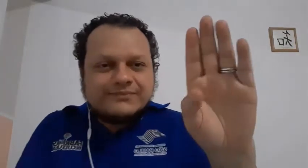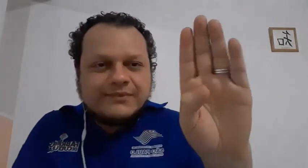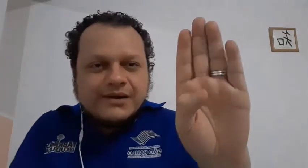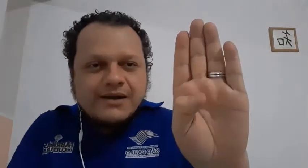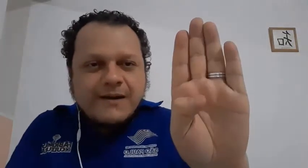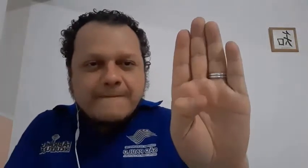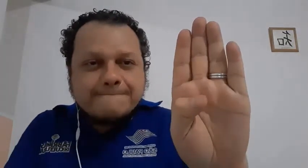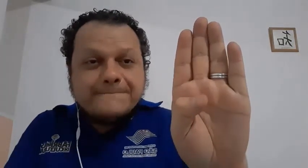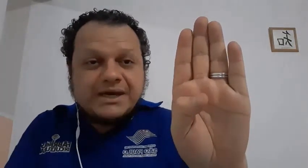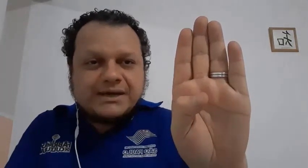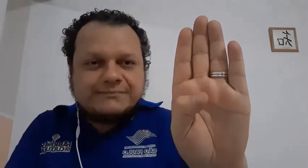B.